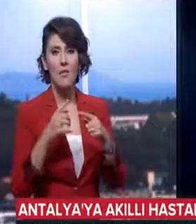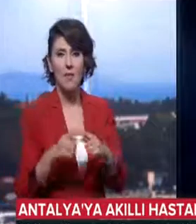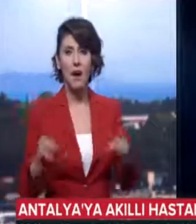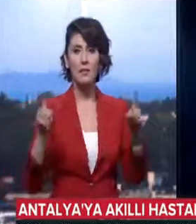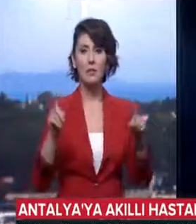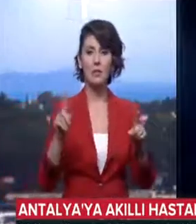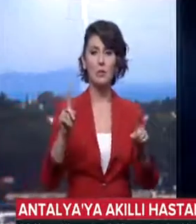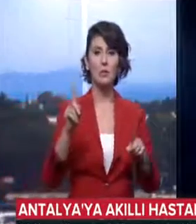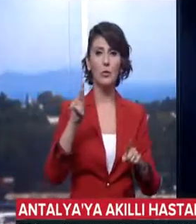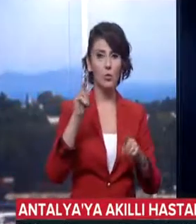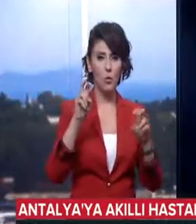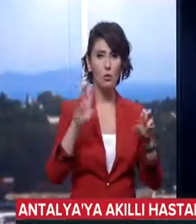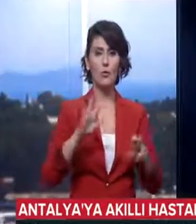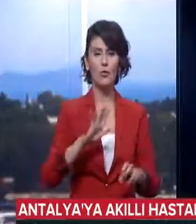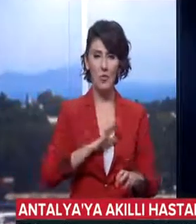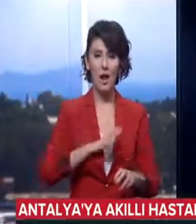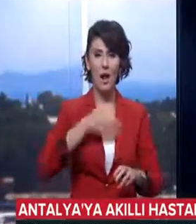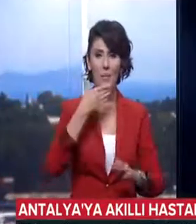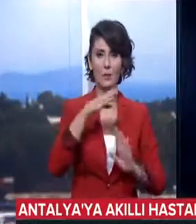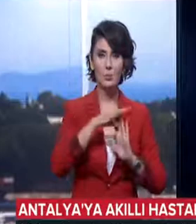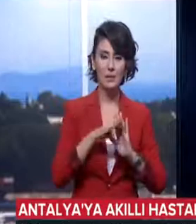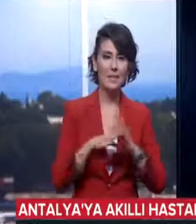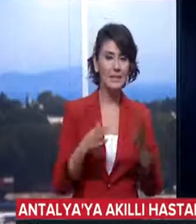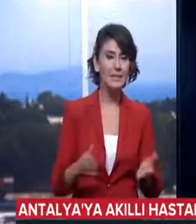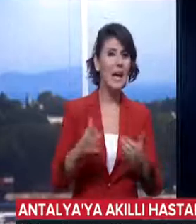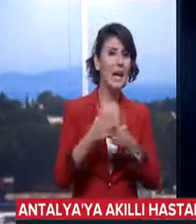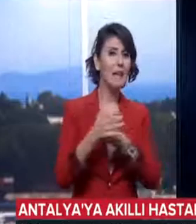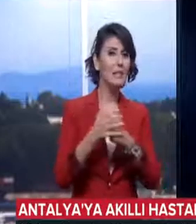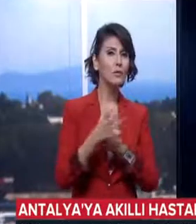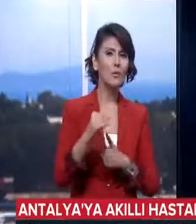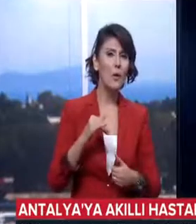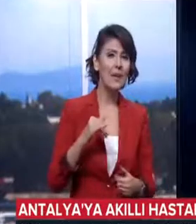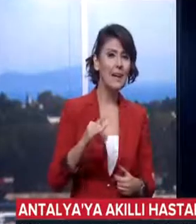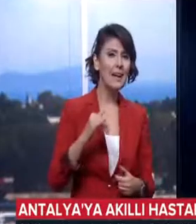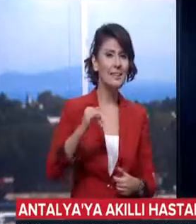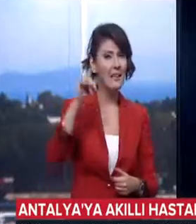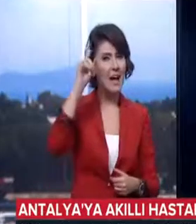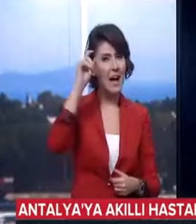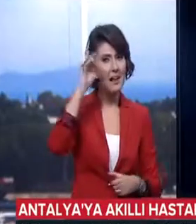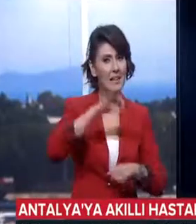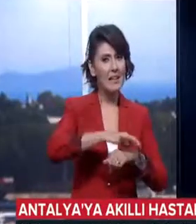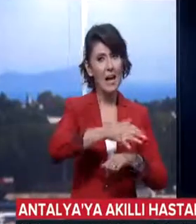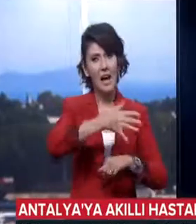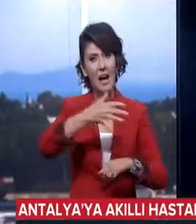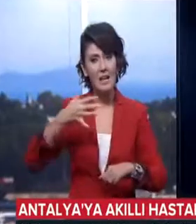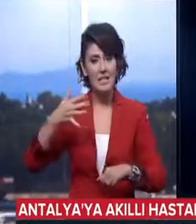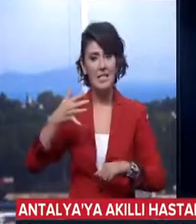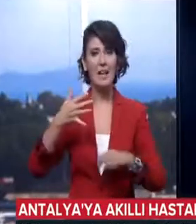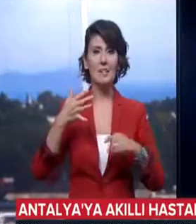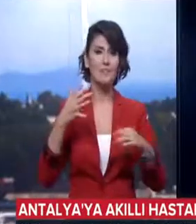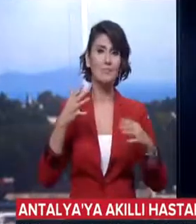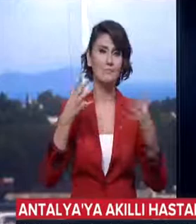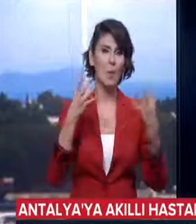farklı bir konuyla devam edelim bültenimize. Antalya çok yakında akıllı hastanesine